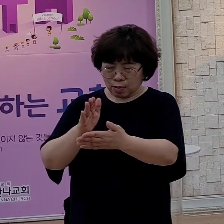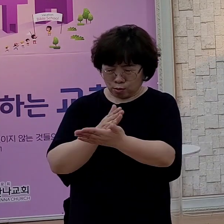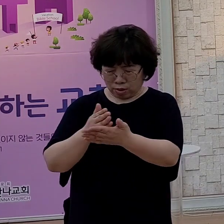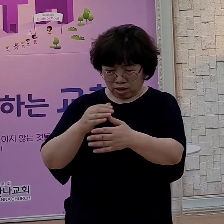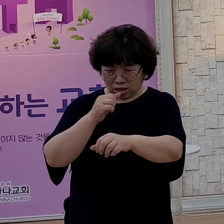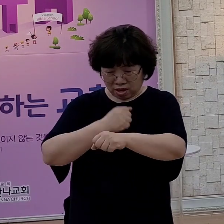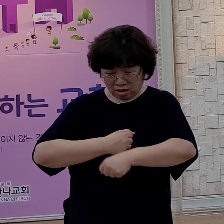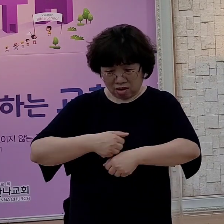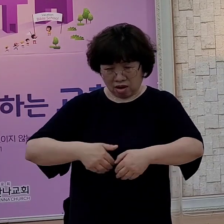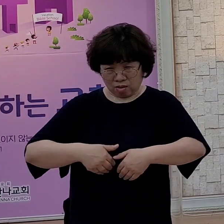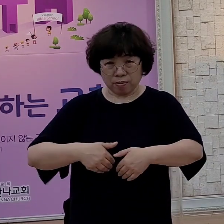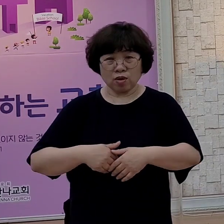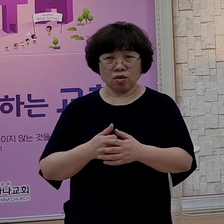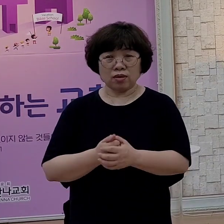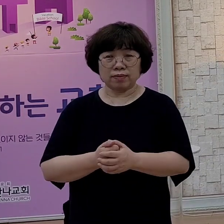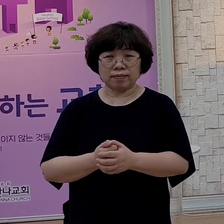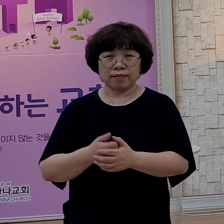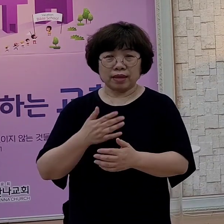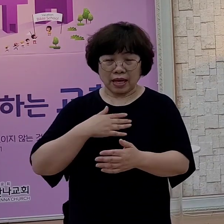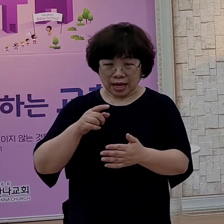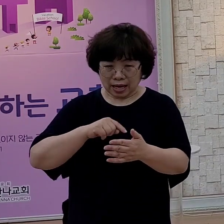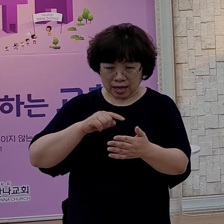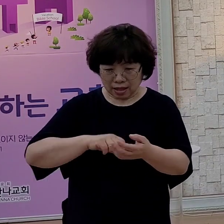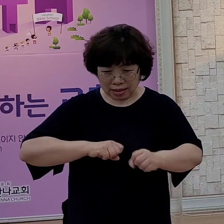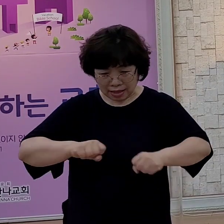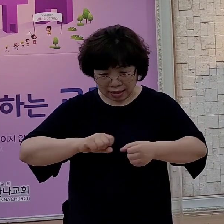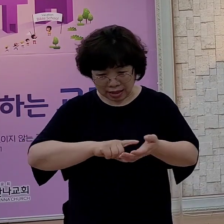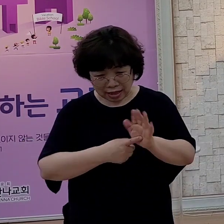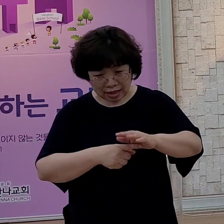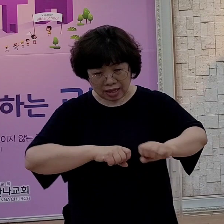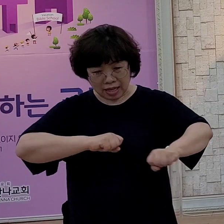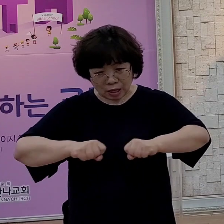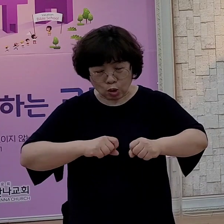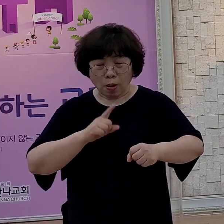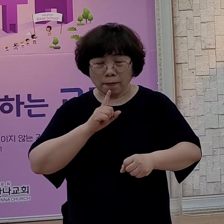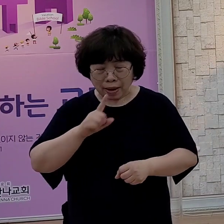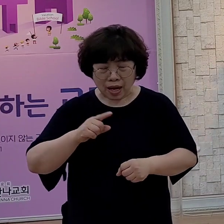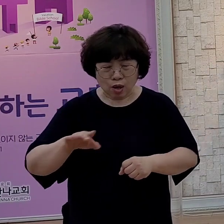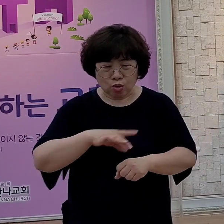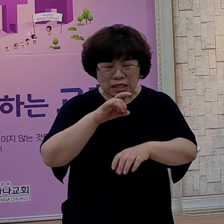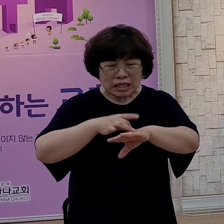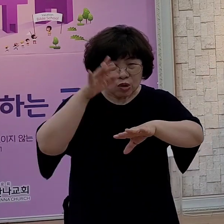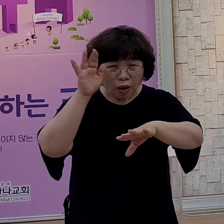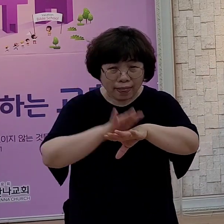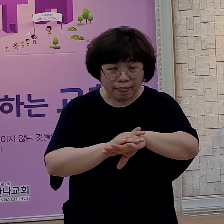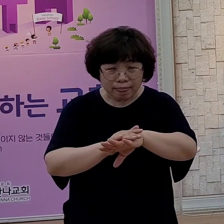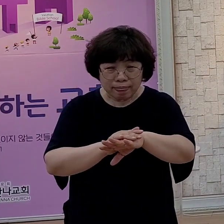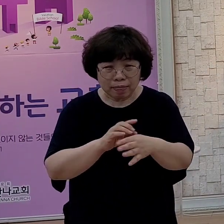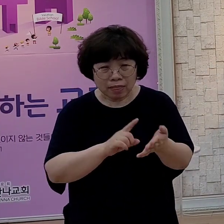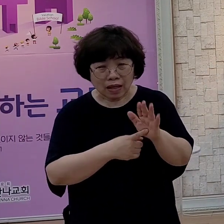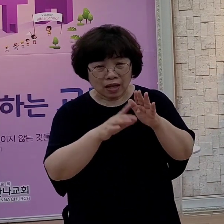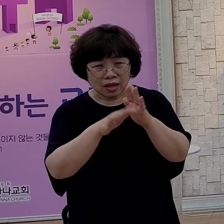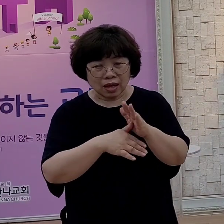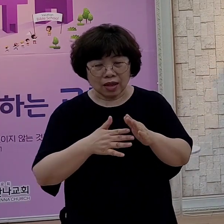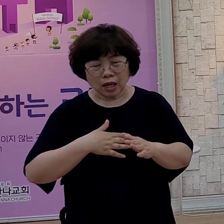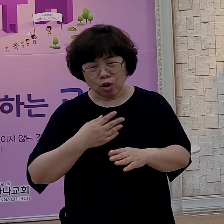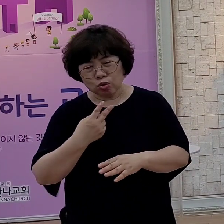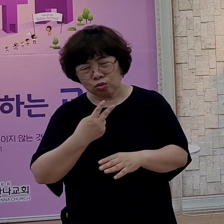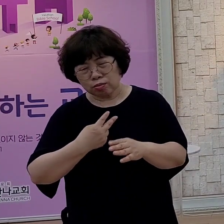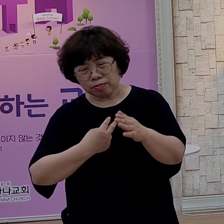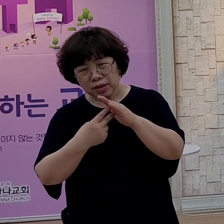돼요. 지금 내 안에서 나오는 이 행위들, 이 말들, 우리 습관들, 그리고 내 꿈과